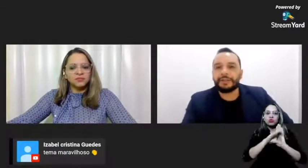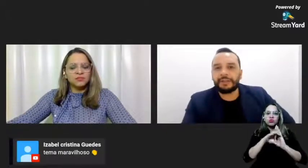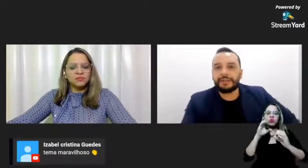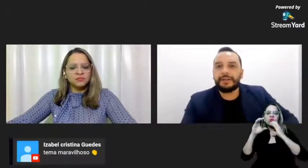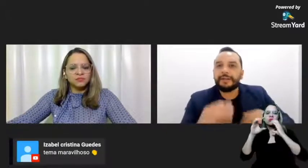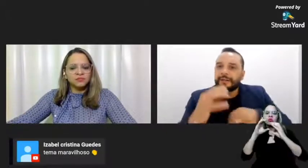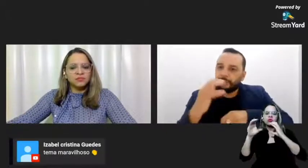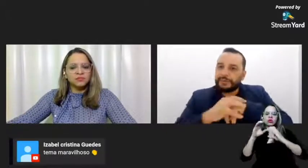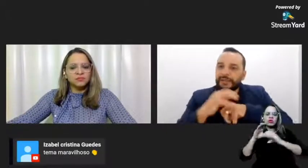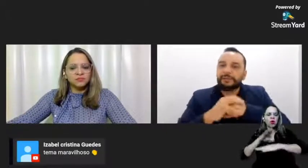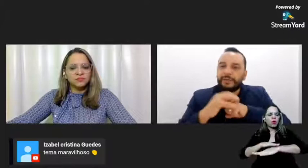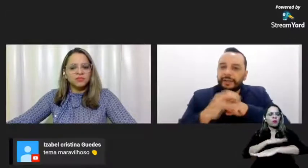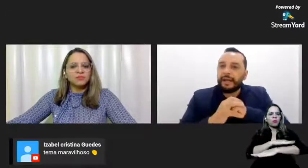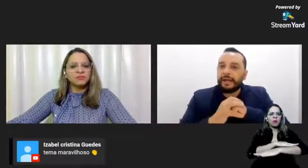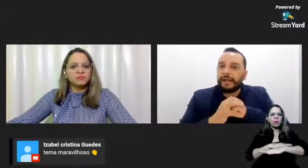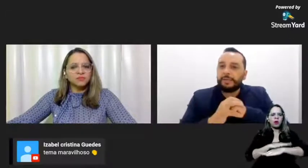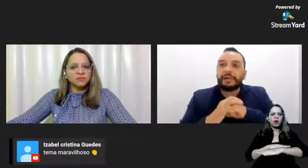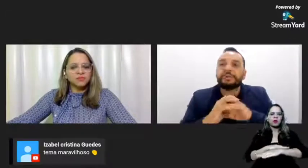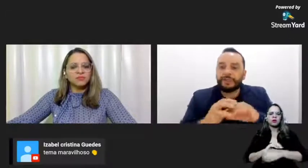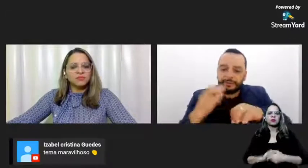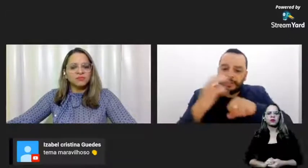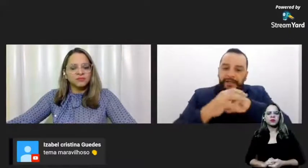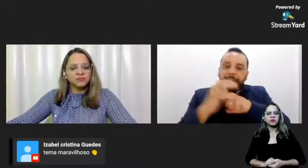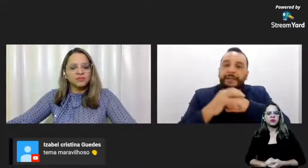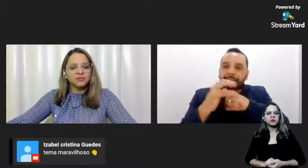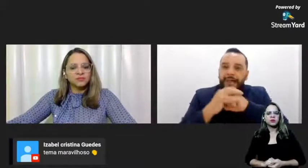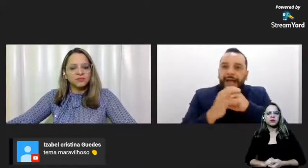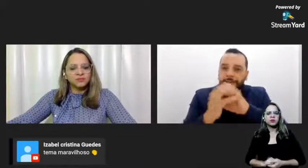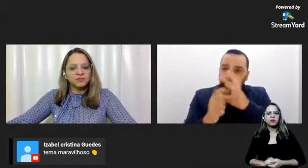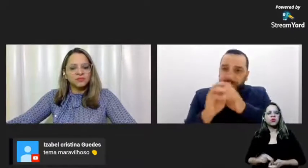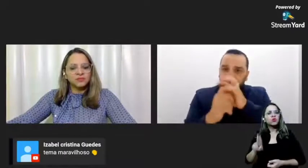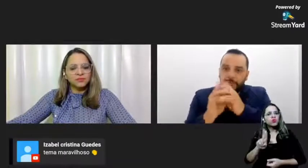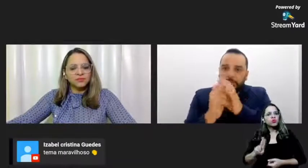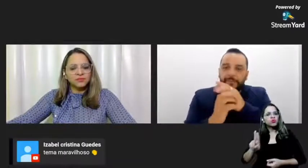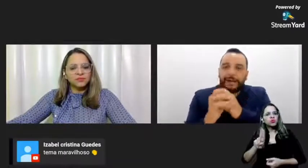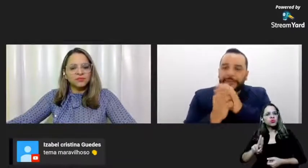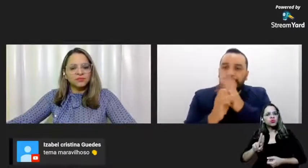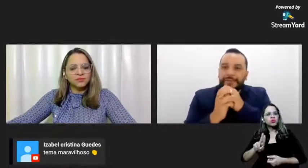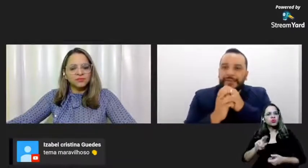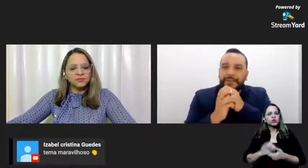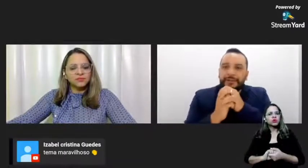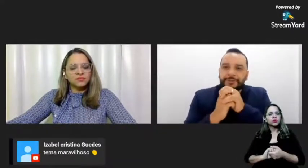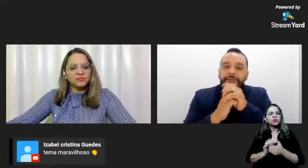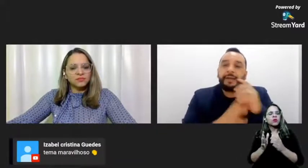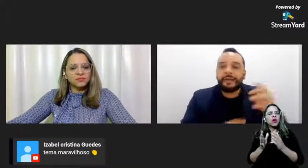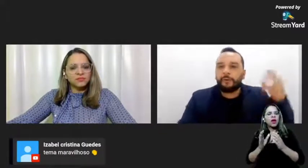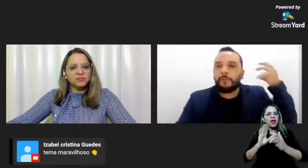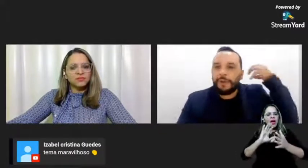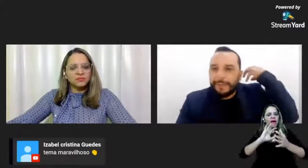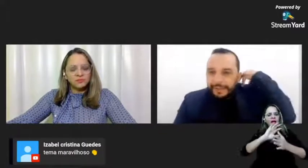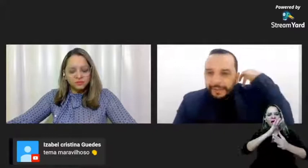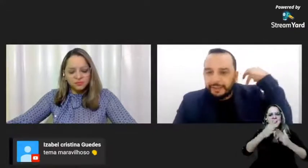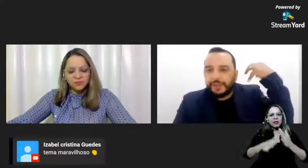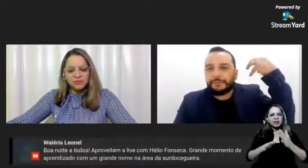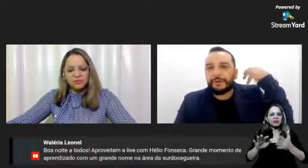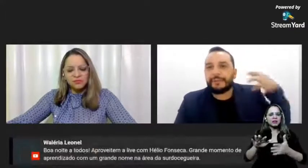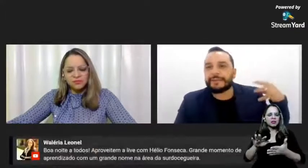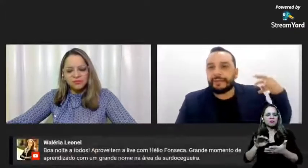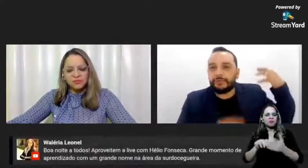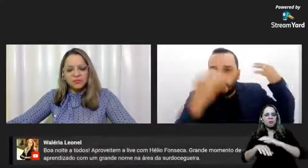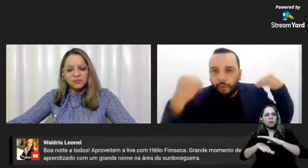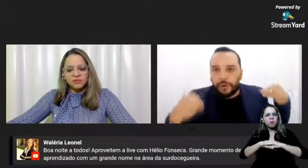comunicação áptica, usando a partir da Libras Tátil, usando como base a Libras Tátil, e complementando